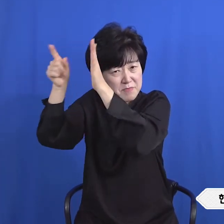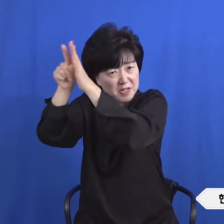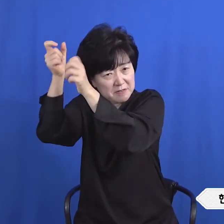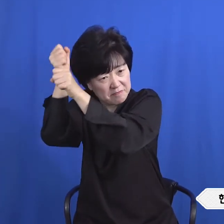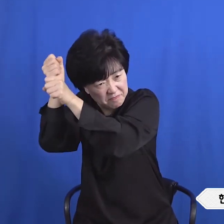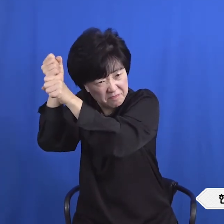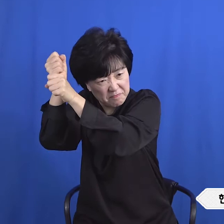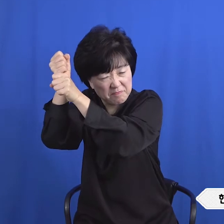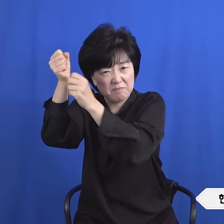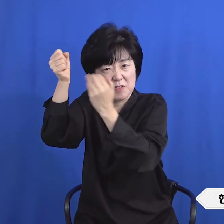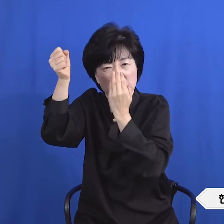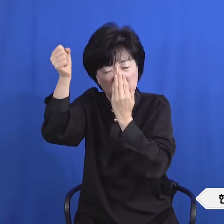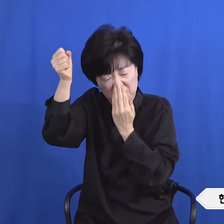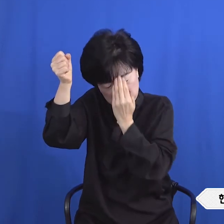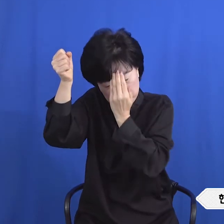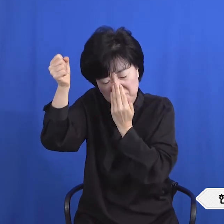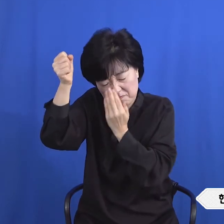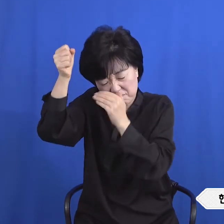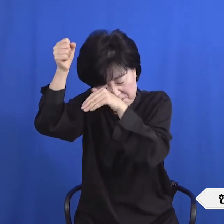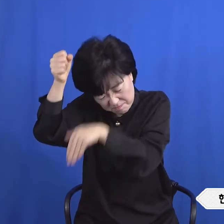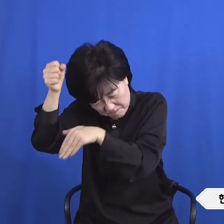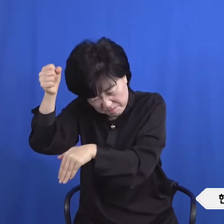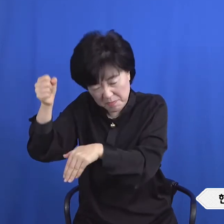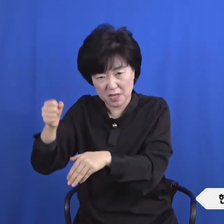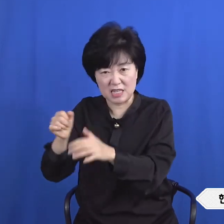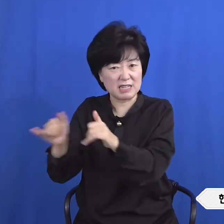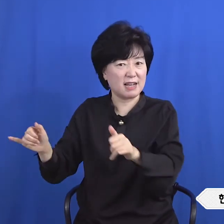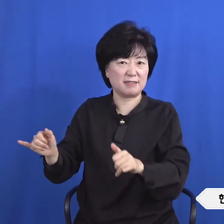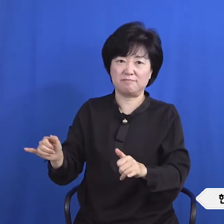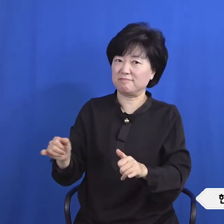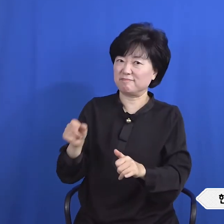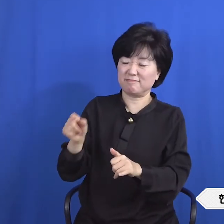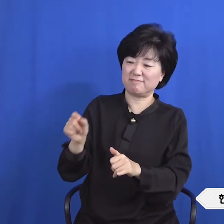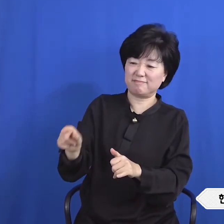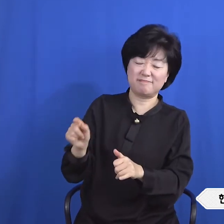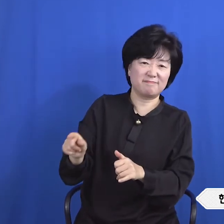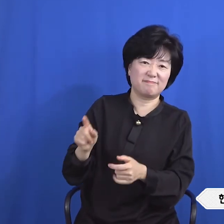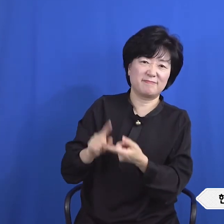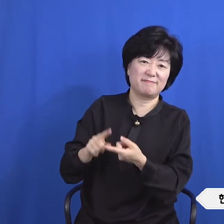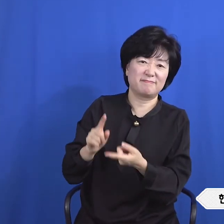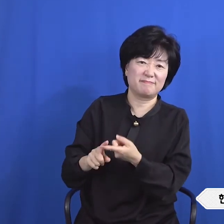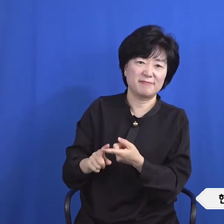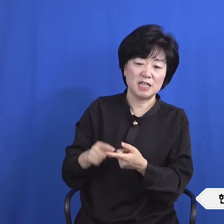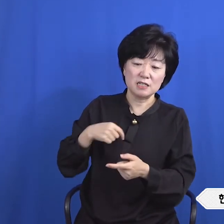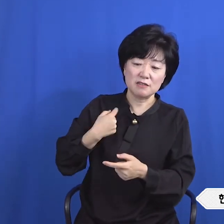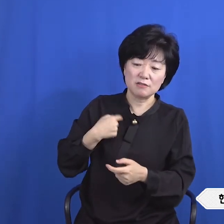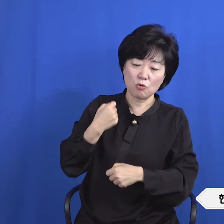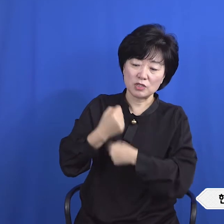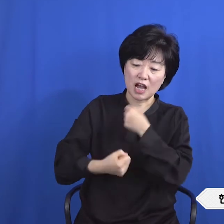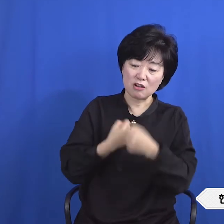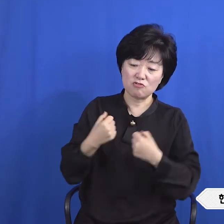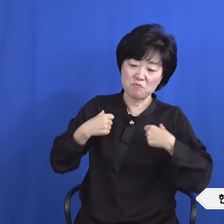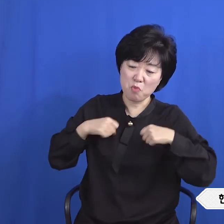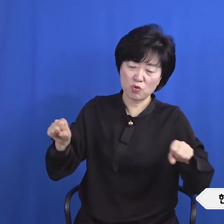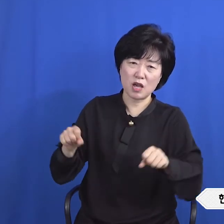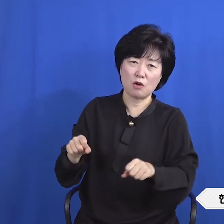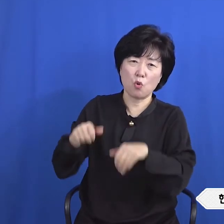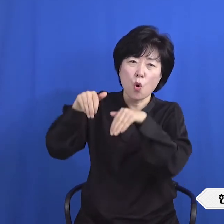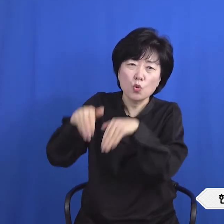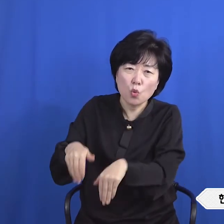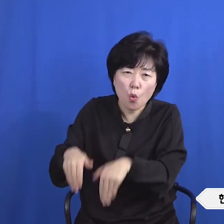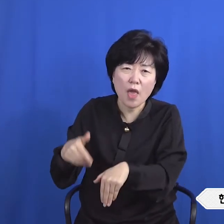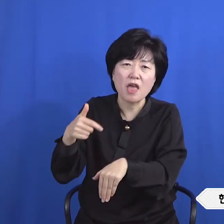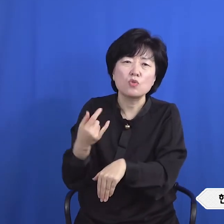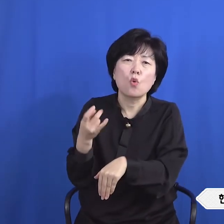그냥 굴종적인 존재로 만들었다는 것입니다. 스스로 자유를 다 포기해버리고 그냥